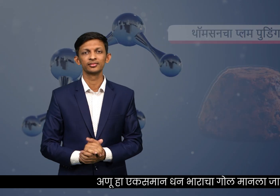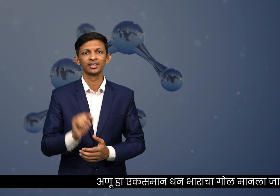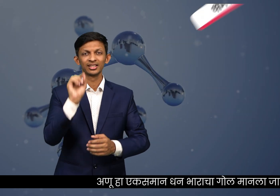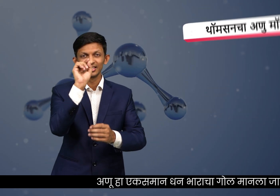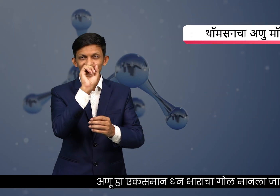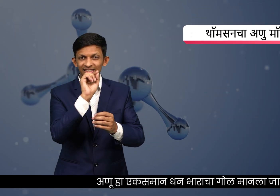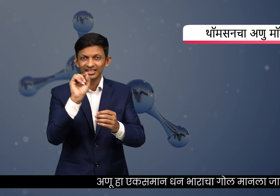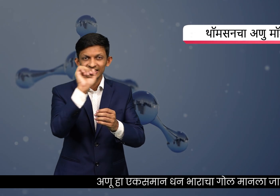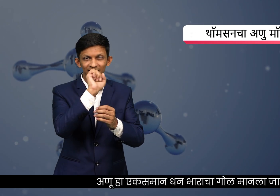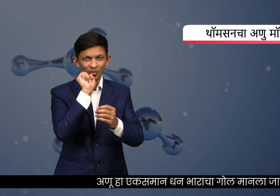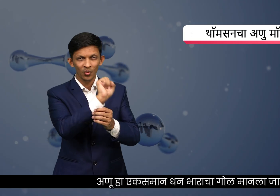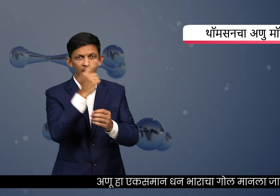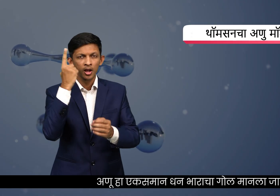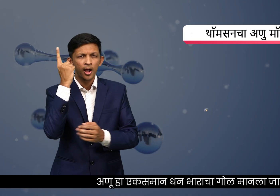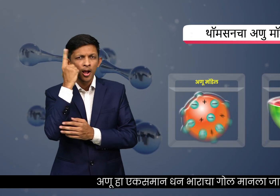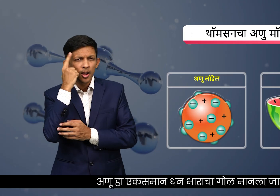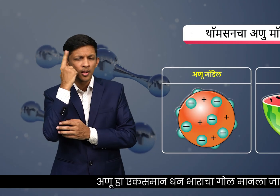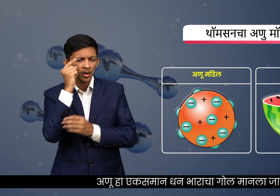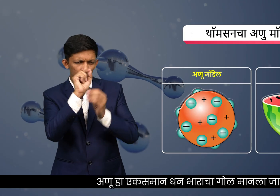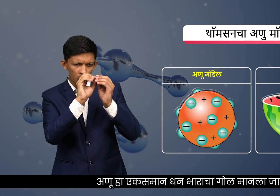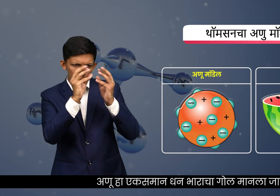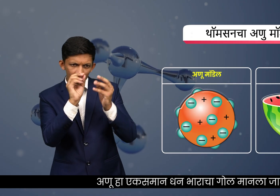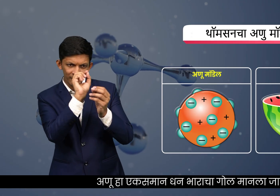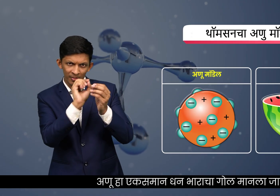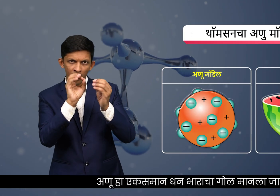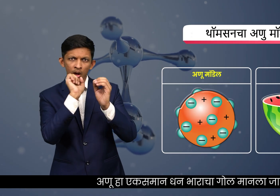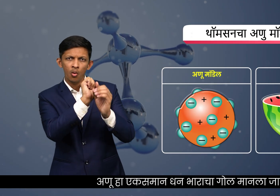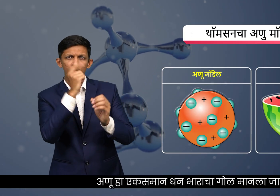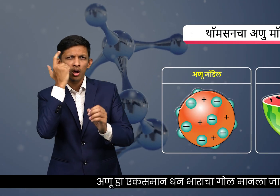अणू हा एक समान धनभाराचा गोल मानला जातो